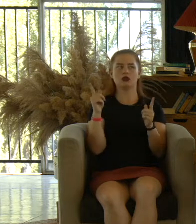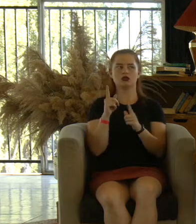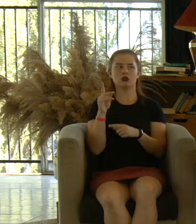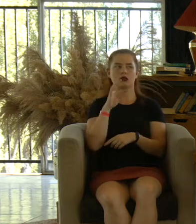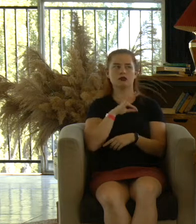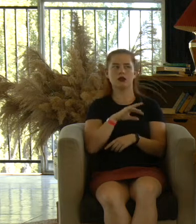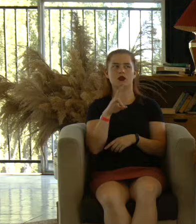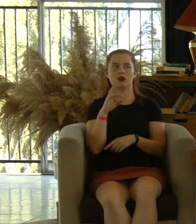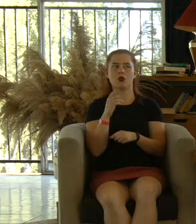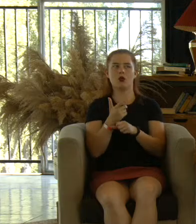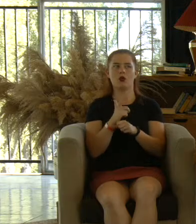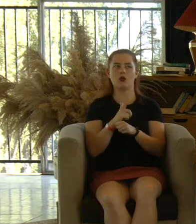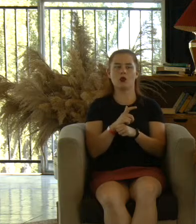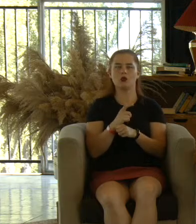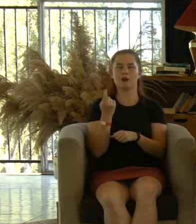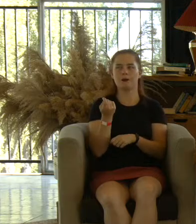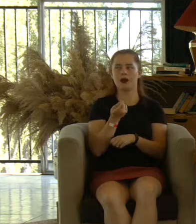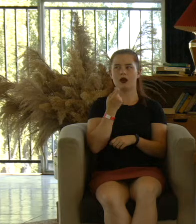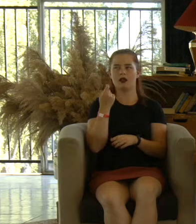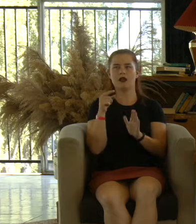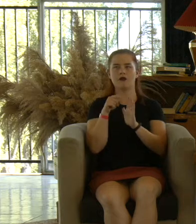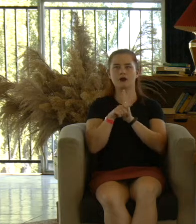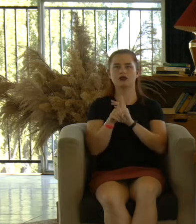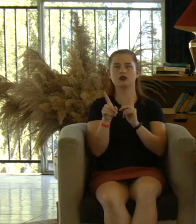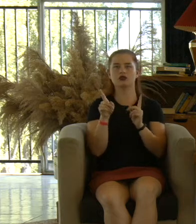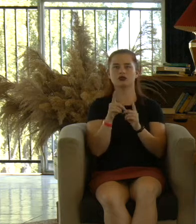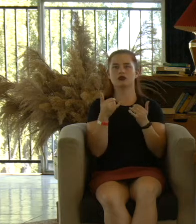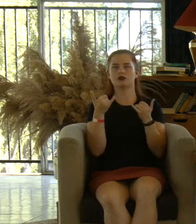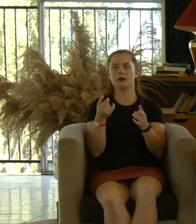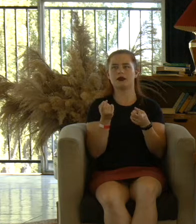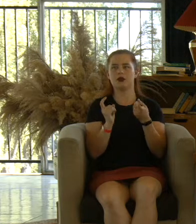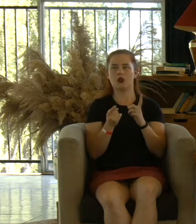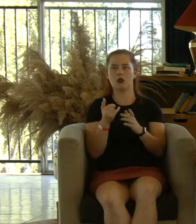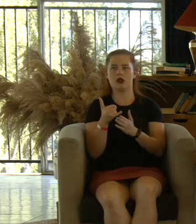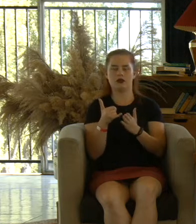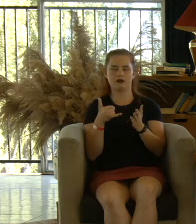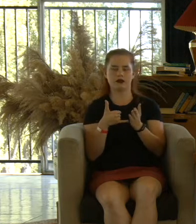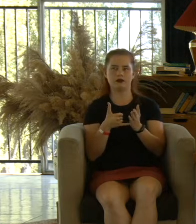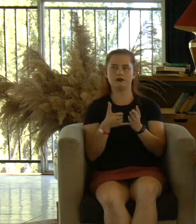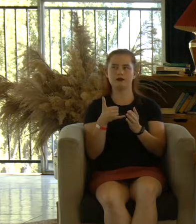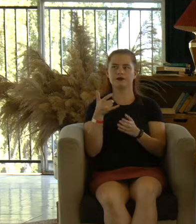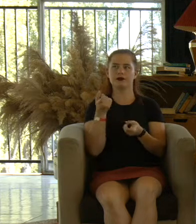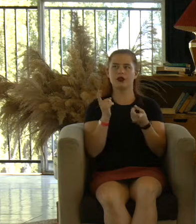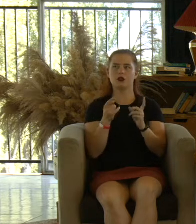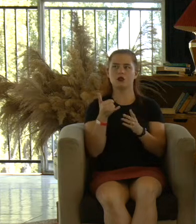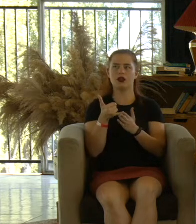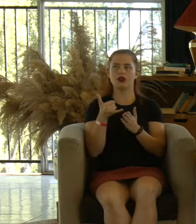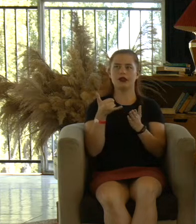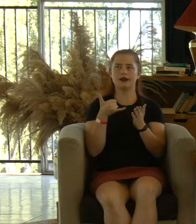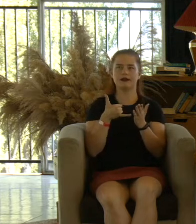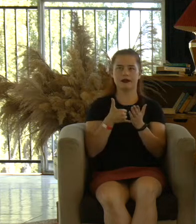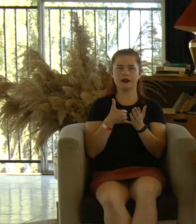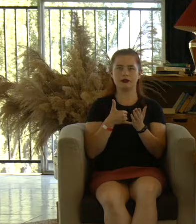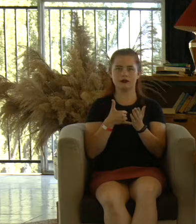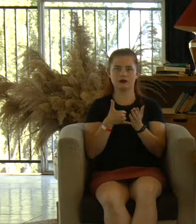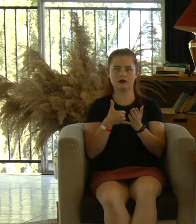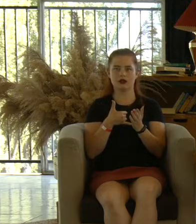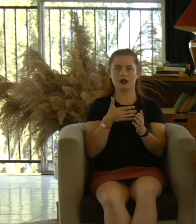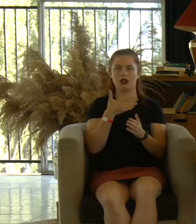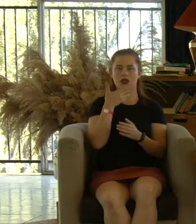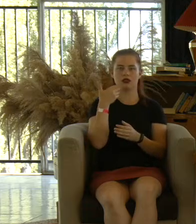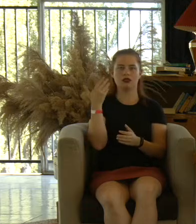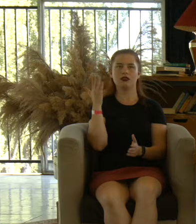очень малое вмешательство. Теперь переходим к натуральным винам. Натуральные вина, нету